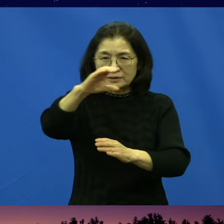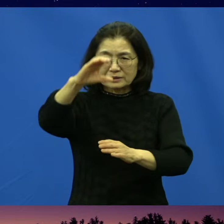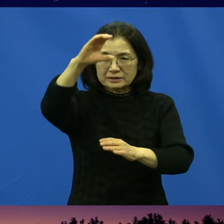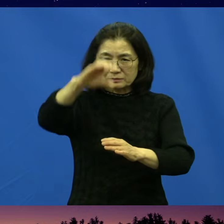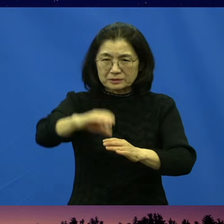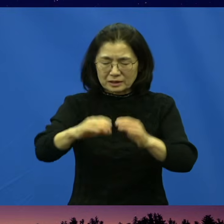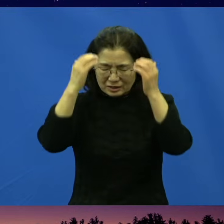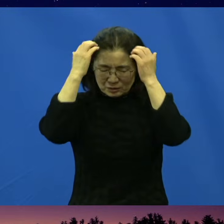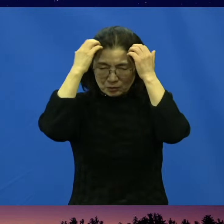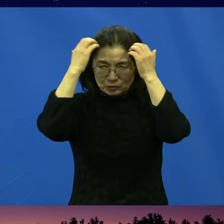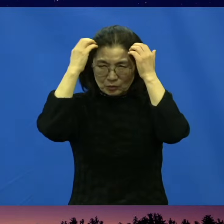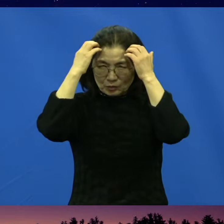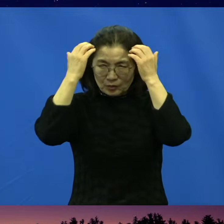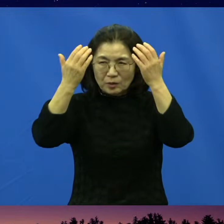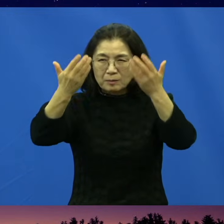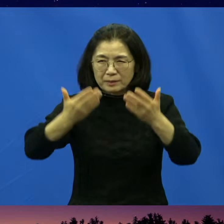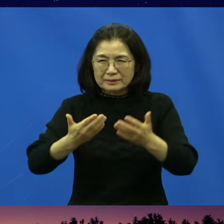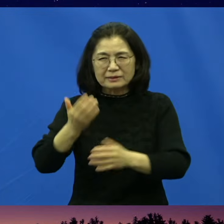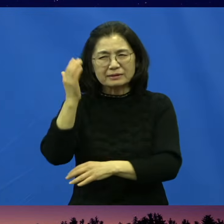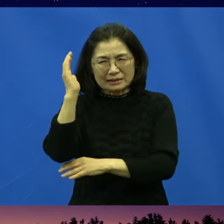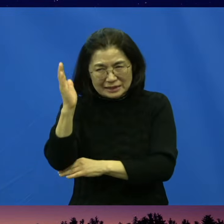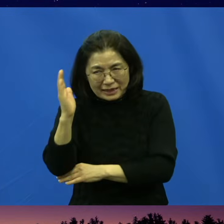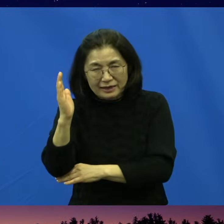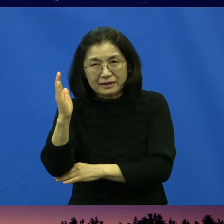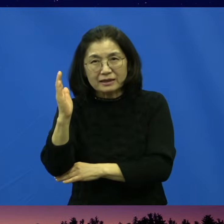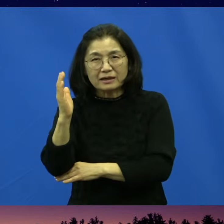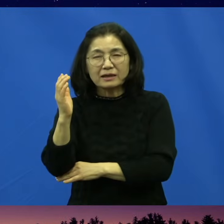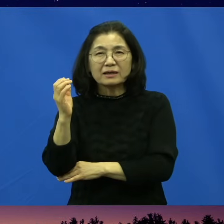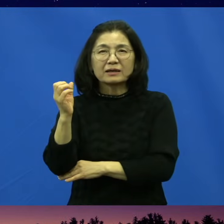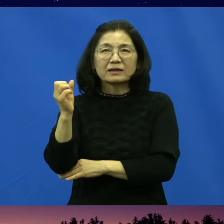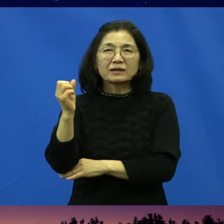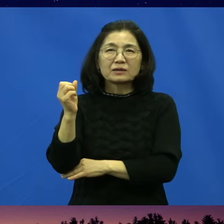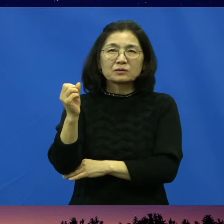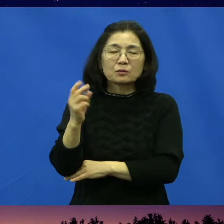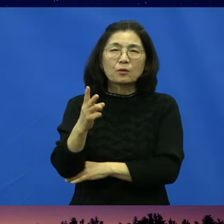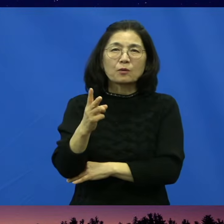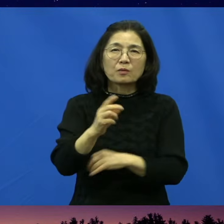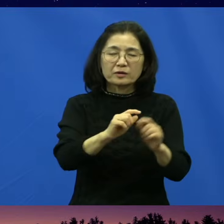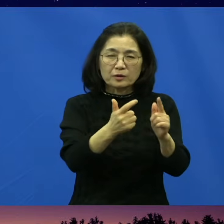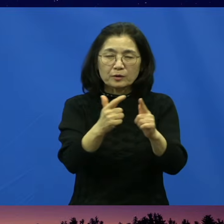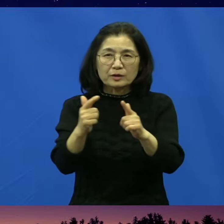제자들 중에 누가 더 큰 사람이 될 것인지에 대한 다툼이 일어납니다.